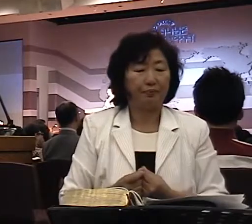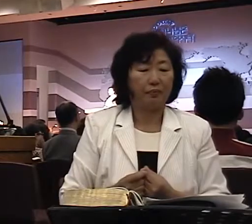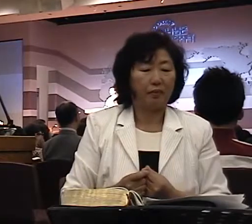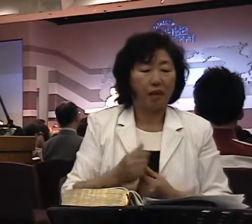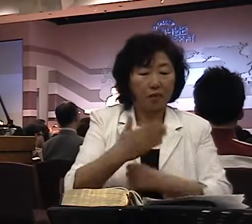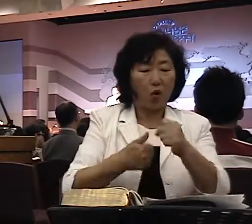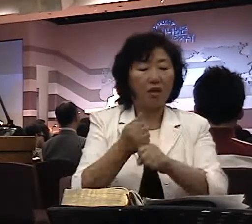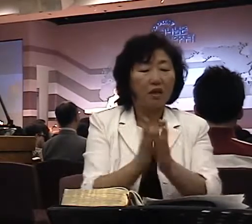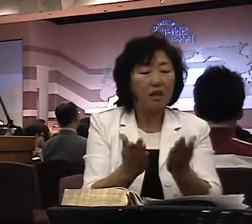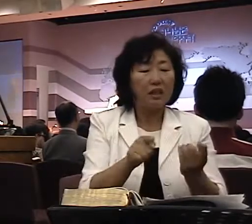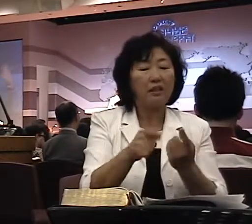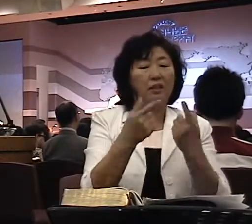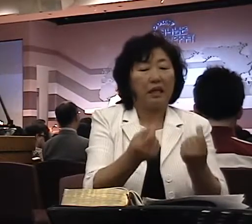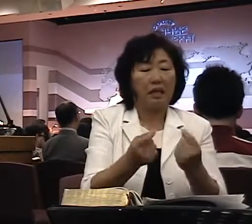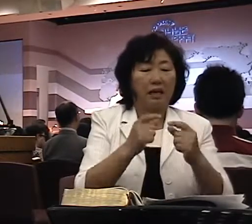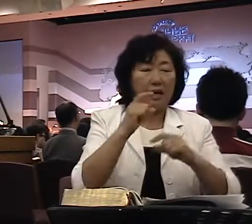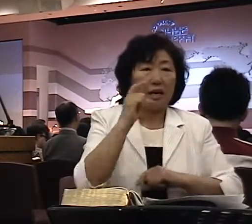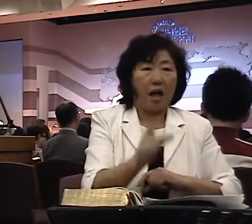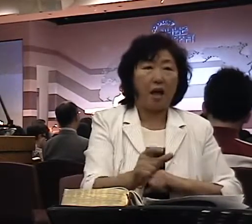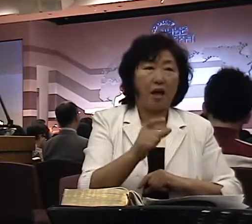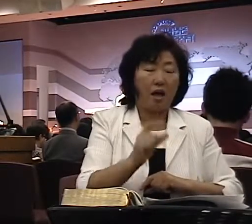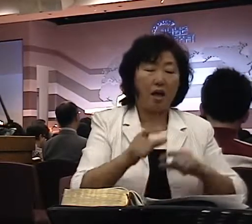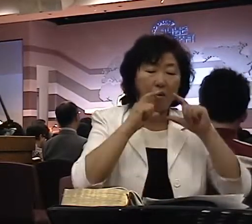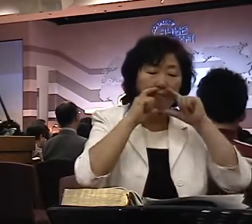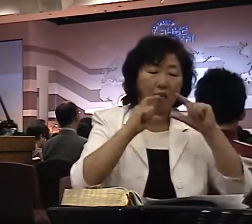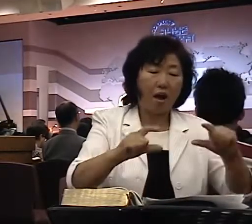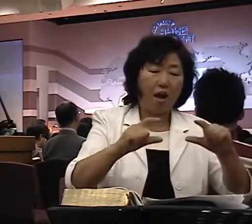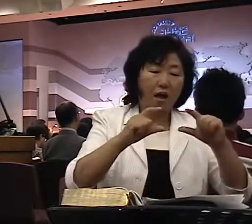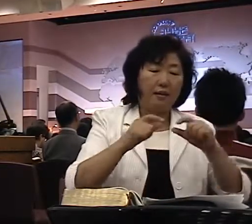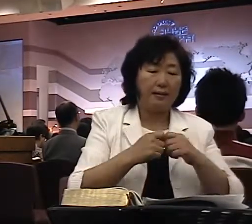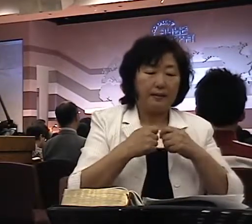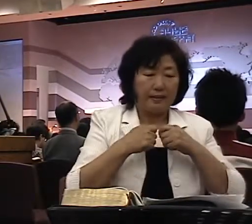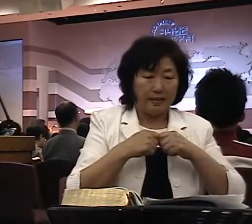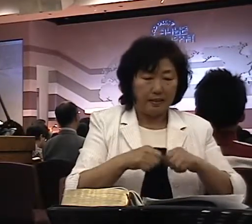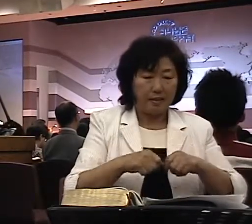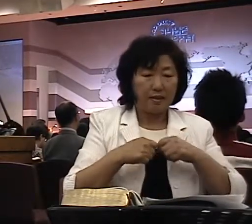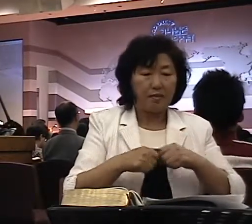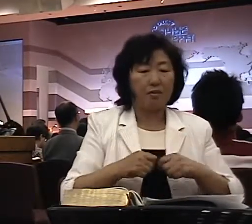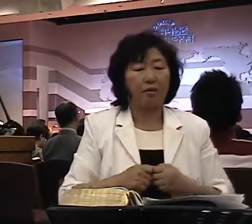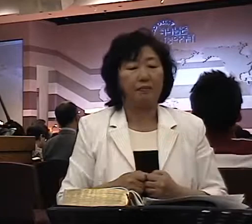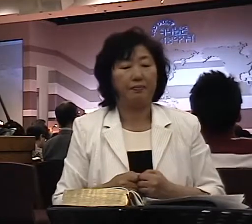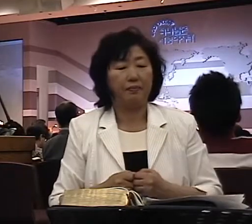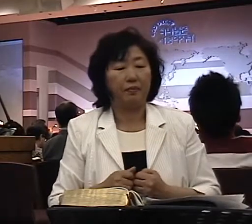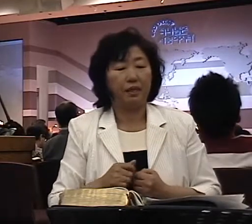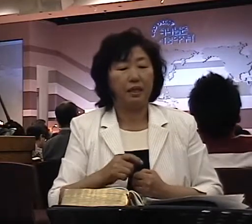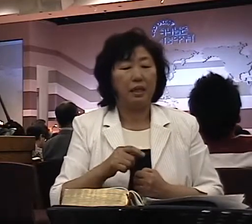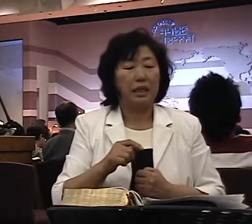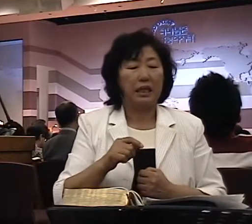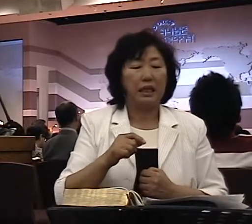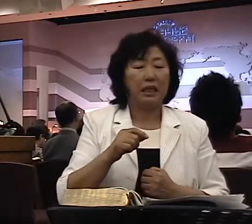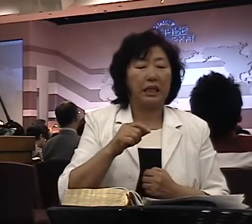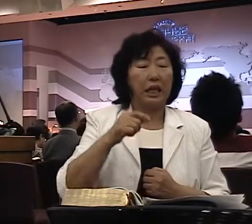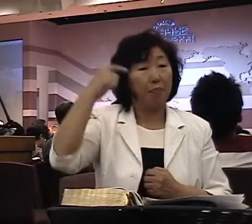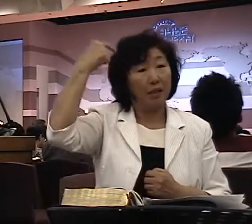그래서 성경은 이렇게 강조하고 또 강조하는 거예요. 철저하게 이모션을